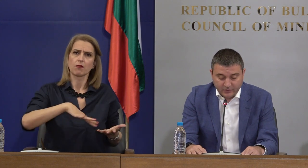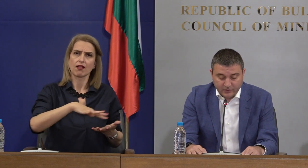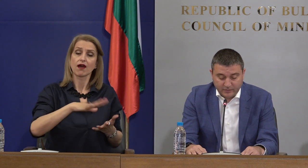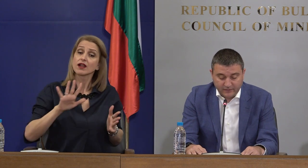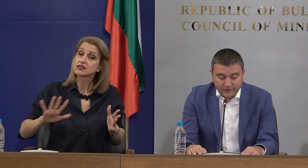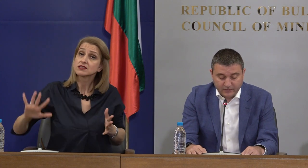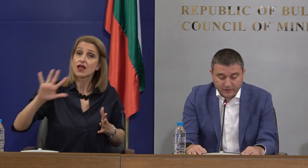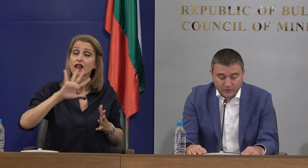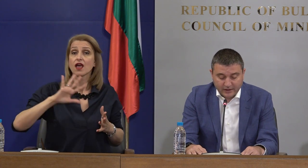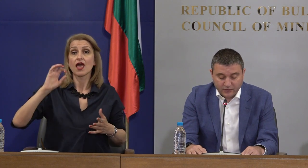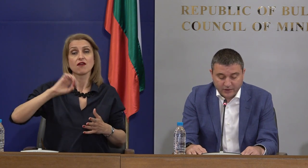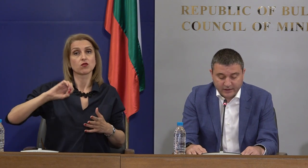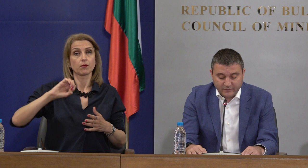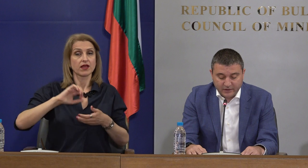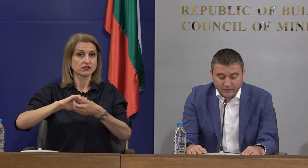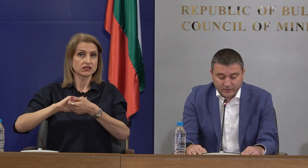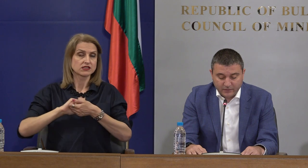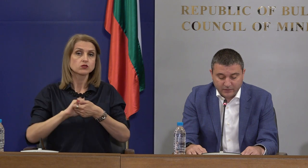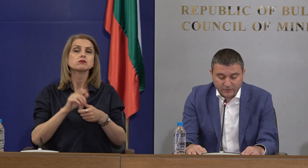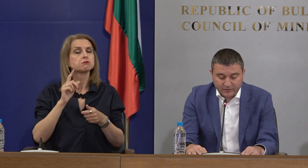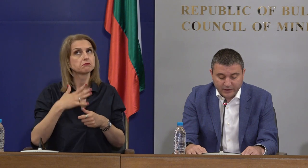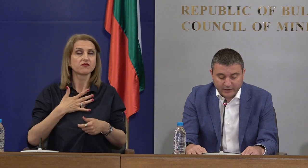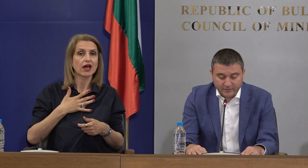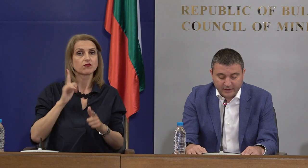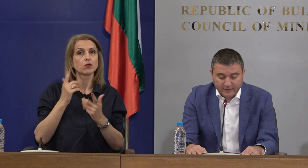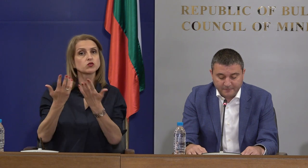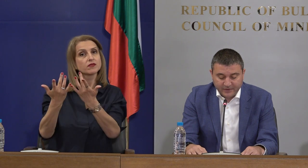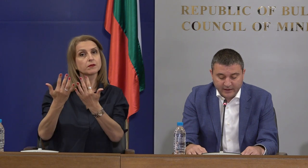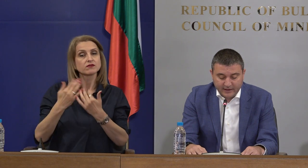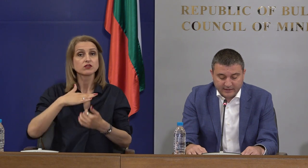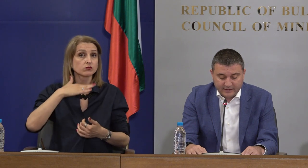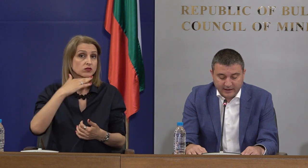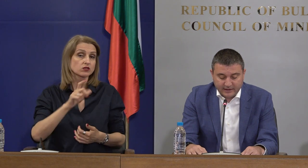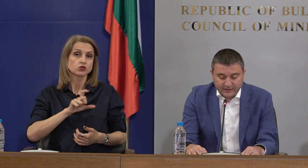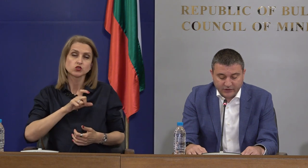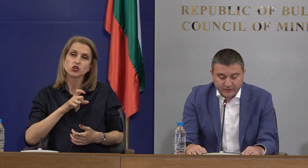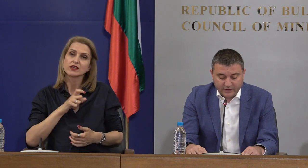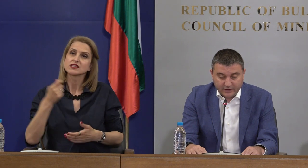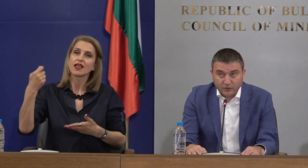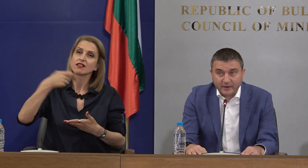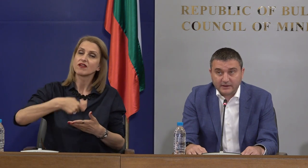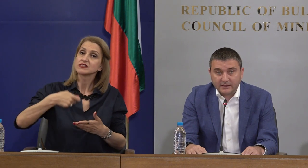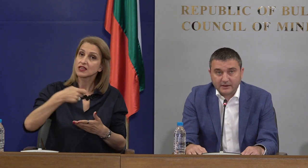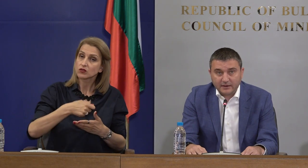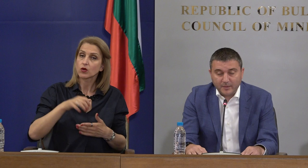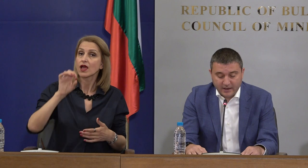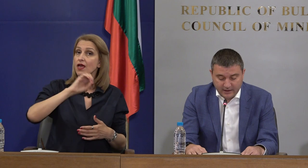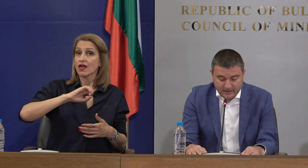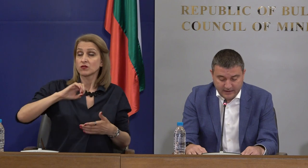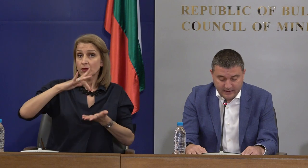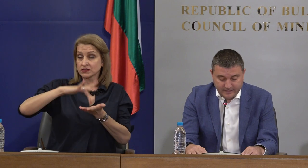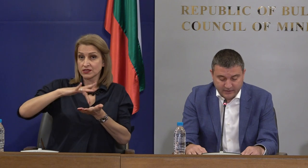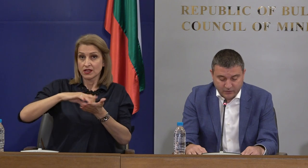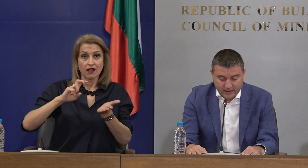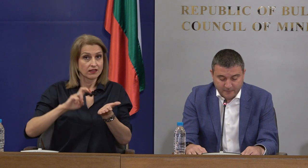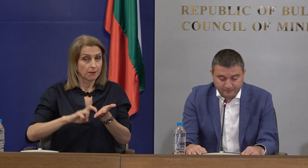Европейски съюз, привличането на достатъчно частни инвеститори за необходимото увеличение на капитала за целите на изискванията на Европейската централна банка